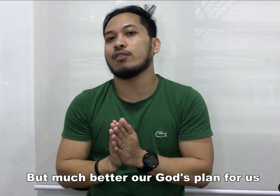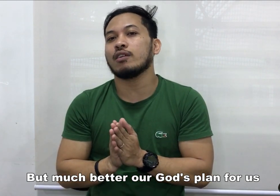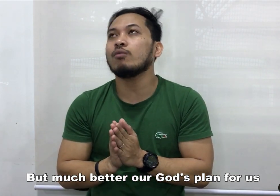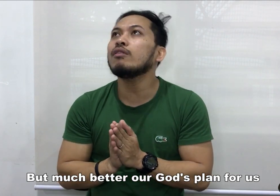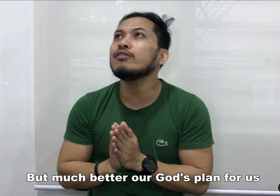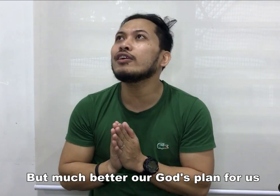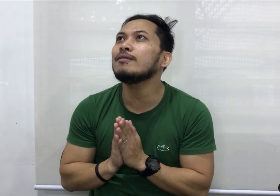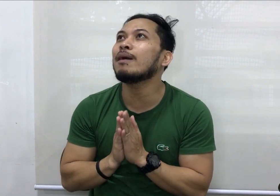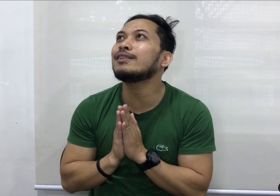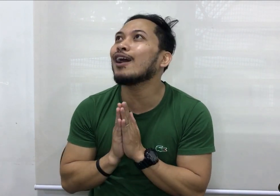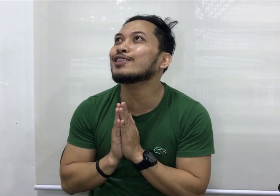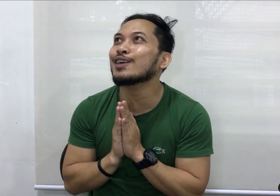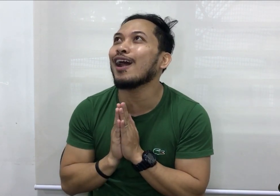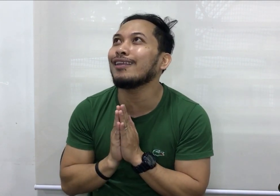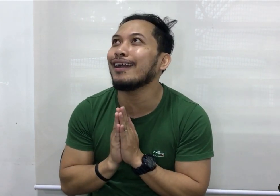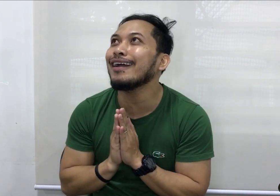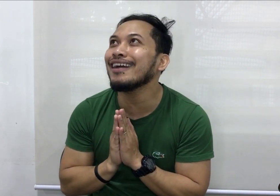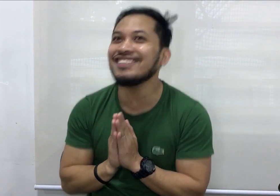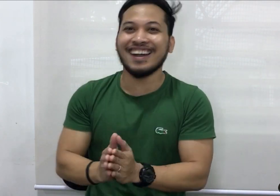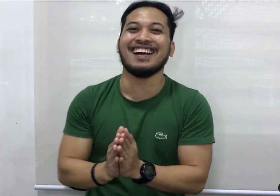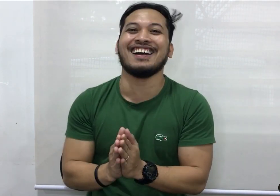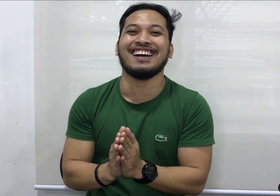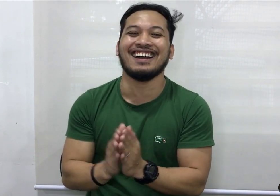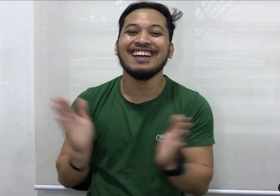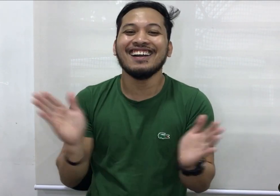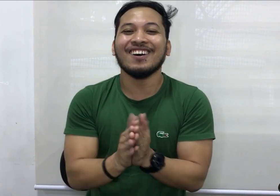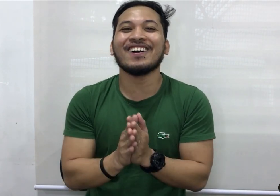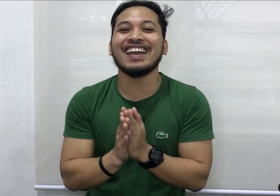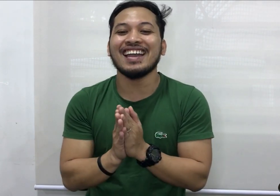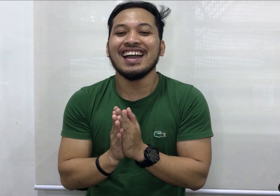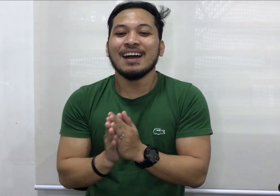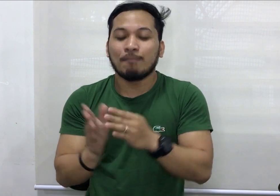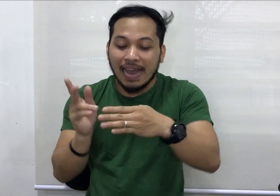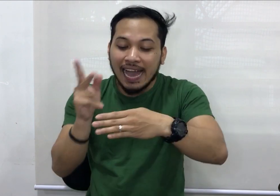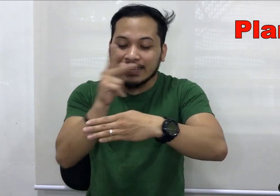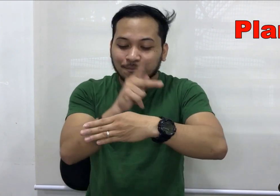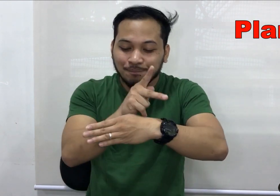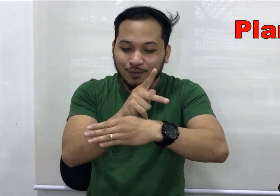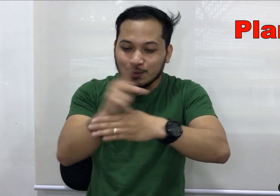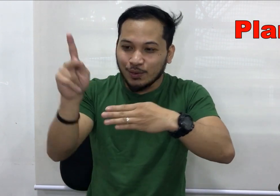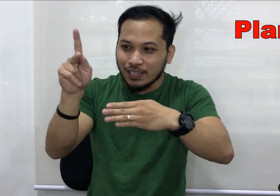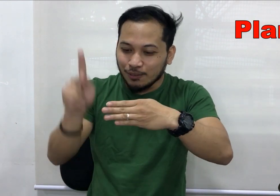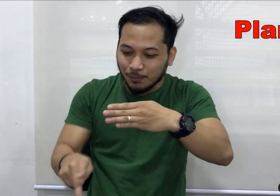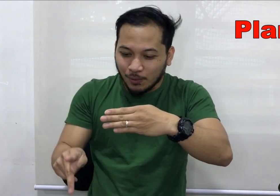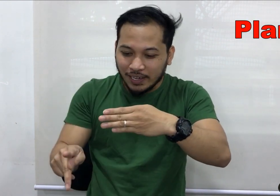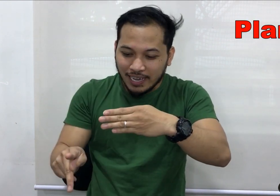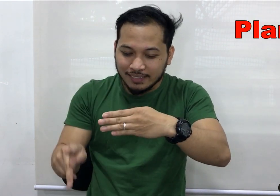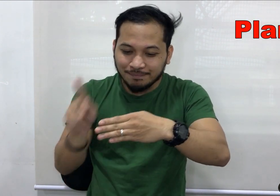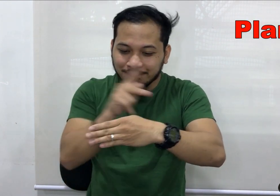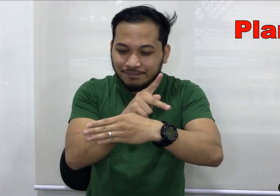Ako, naging madasalin! Okay, plan. So, ganito po. Ayan.